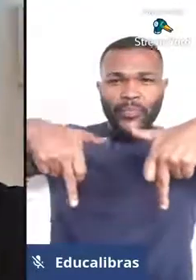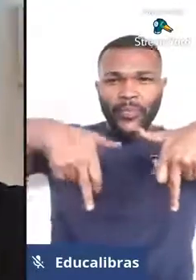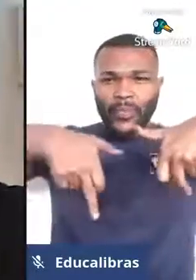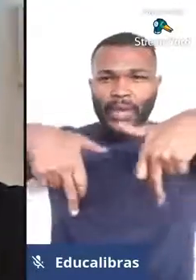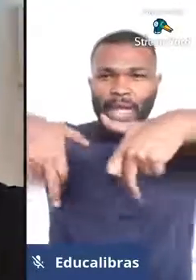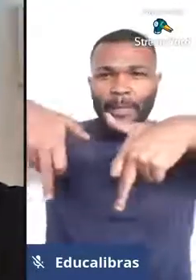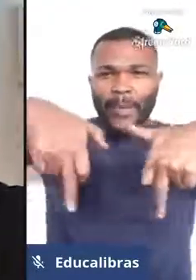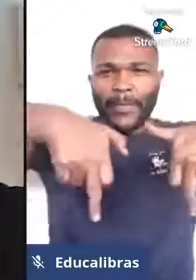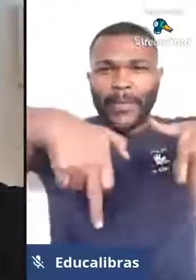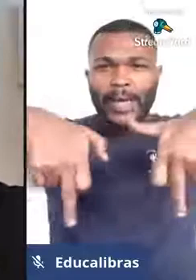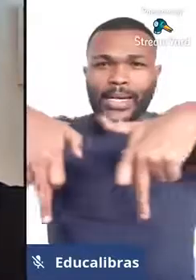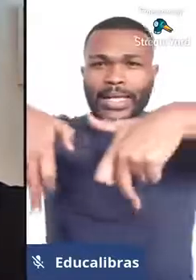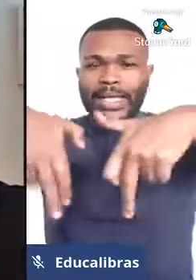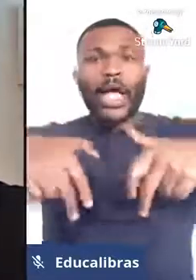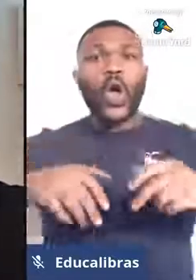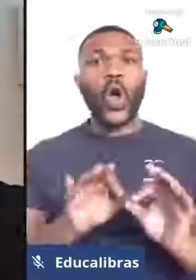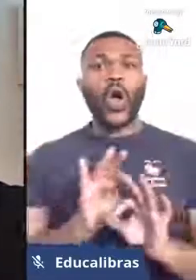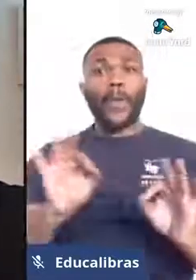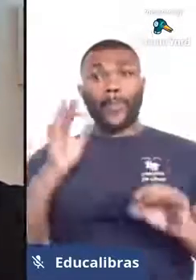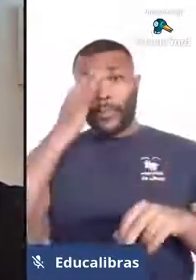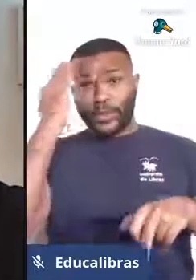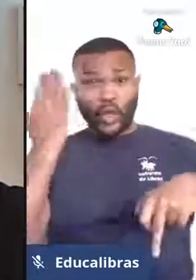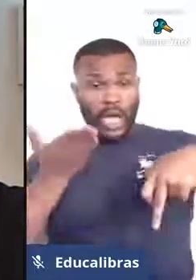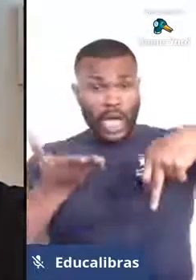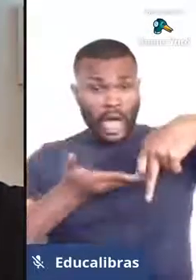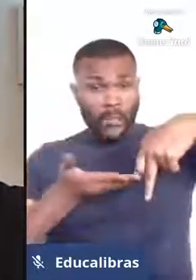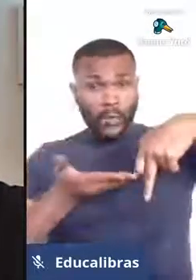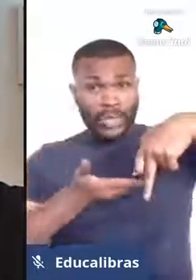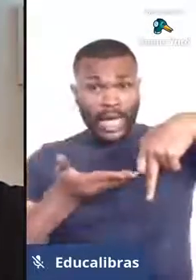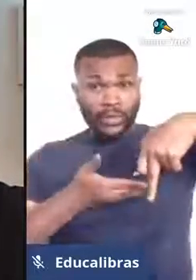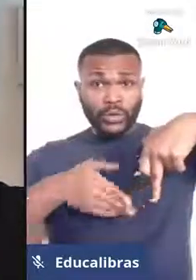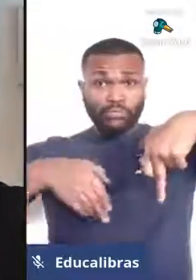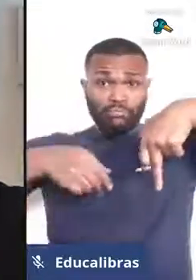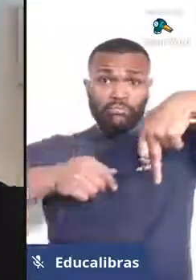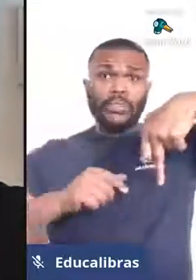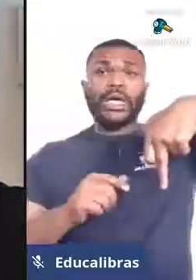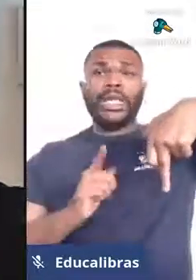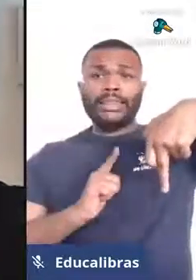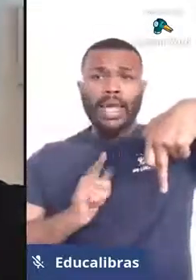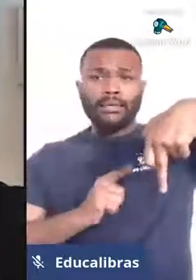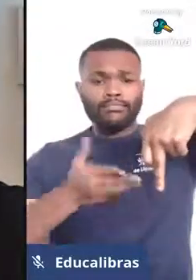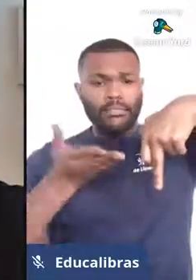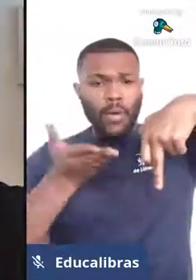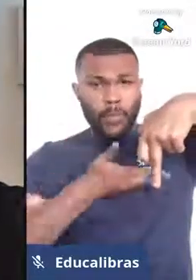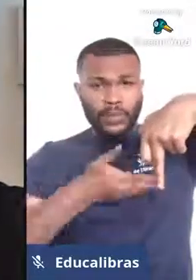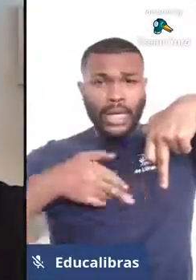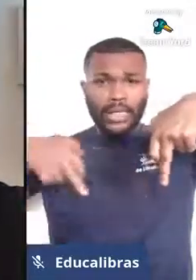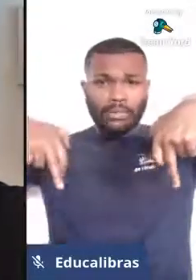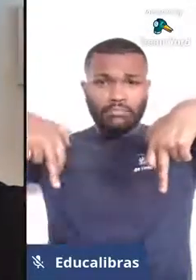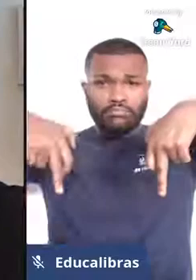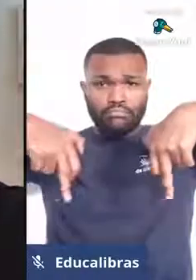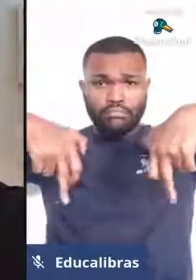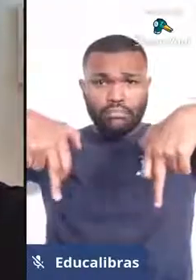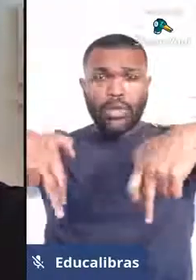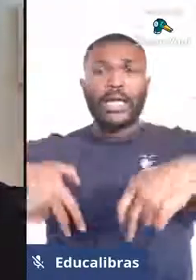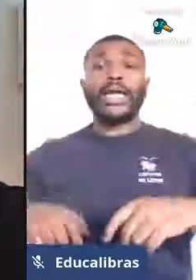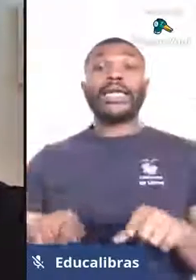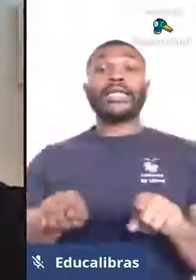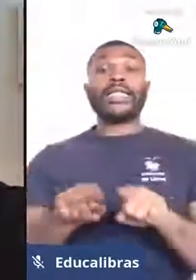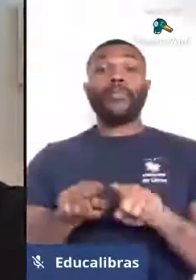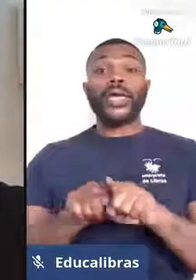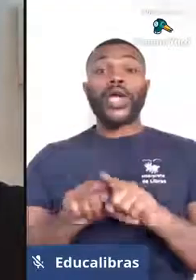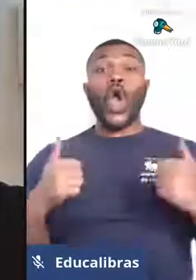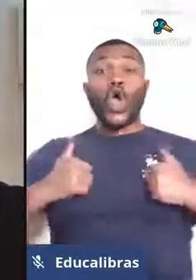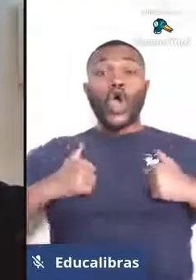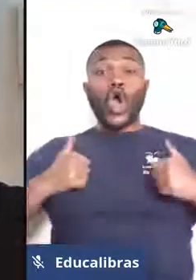Então, são amputados, pessoas com pernas, com perna amputada na linha e com o braço